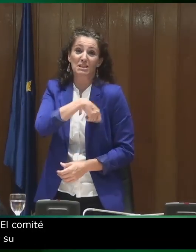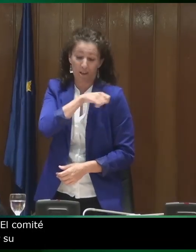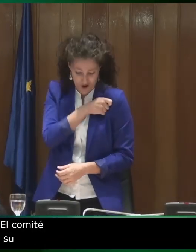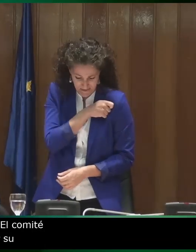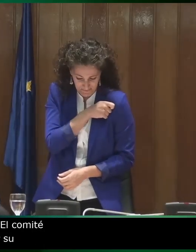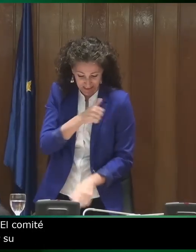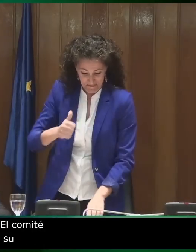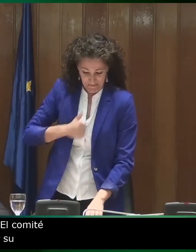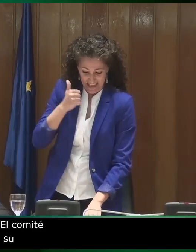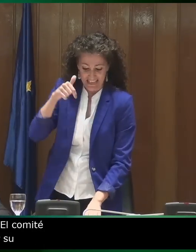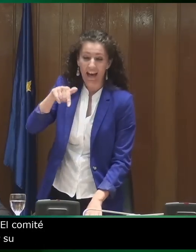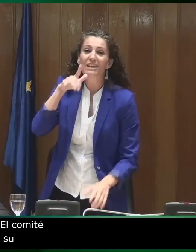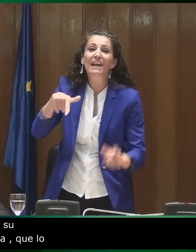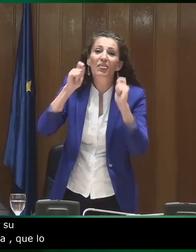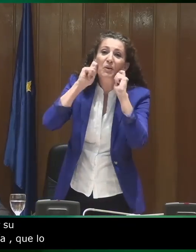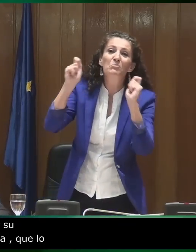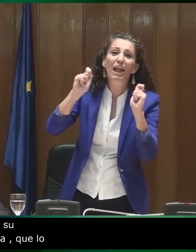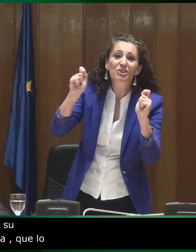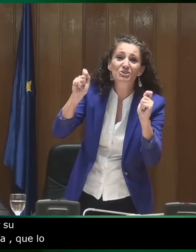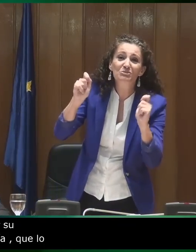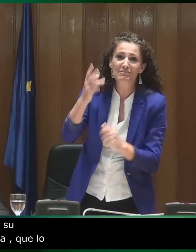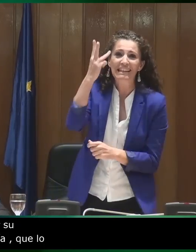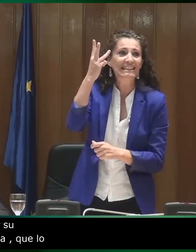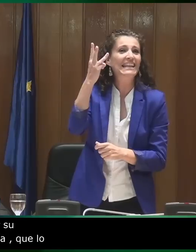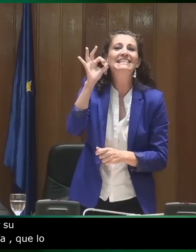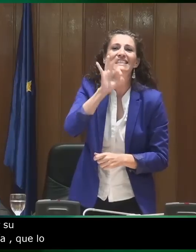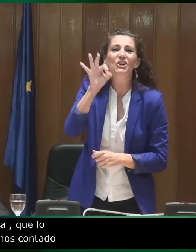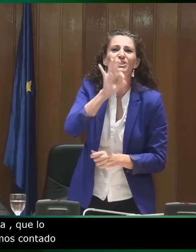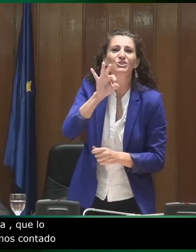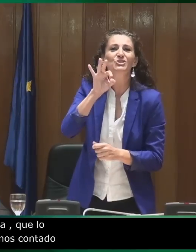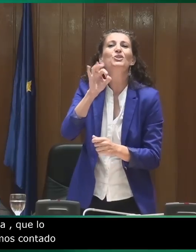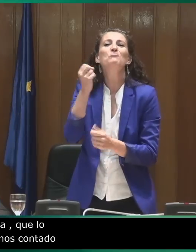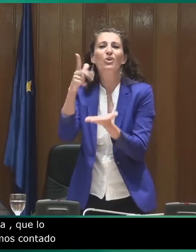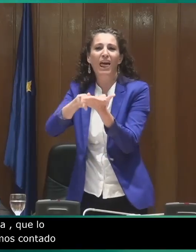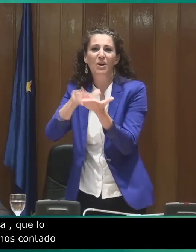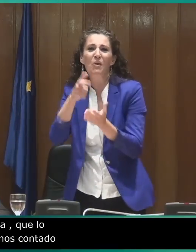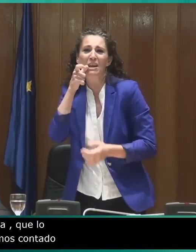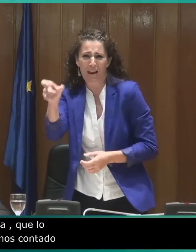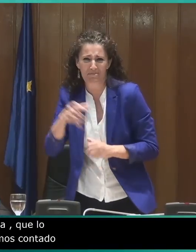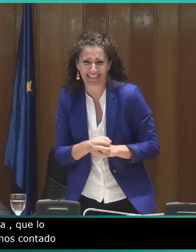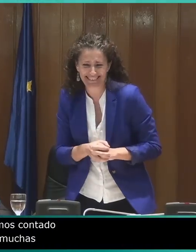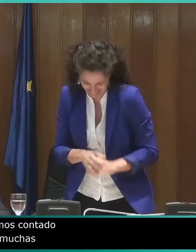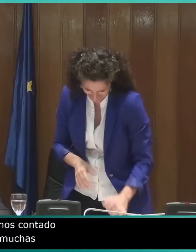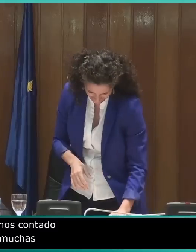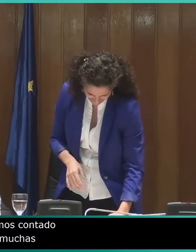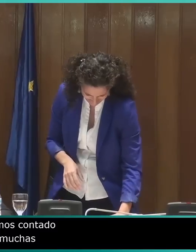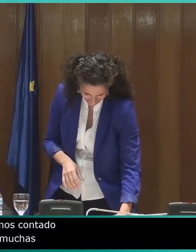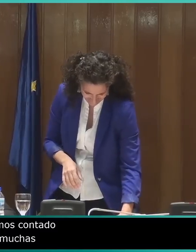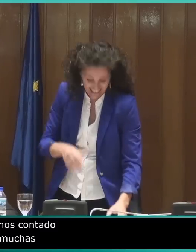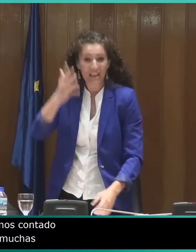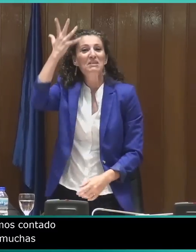La Real Academia Española, que además está de cumpleaños, tres siglos con la lengua y la palabra.